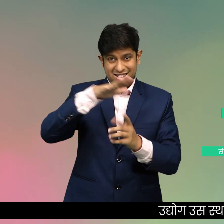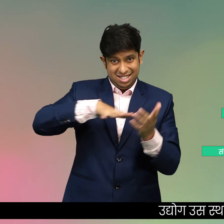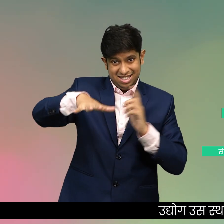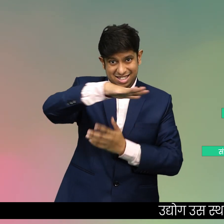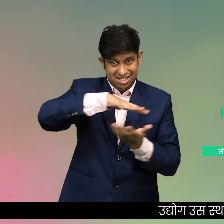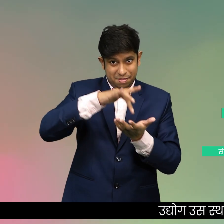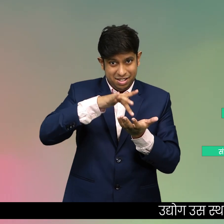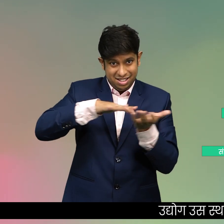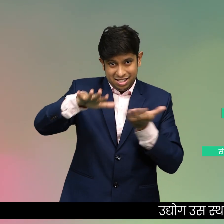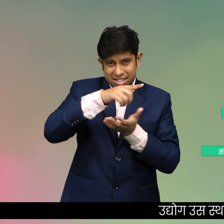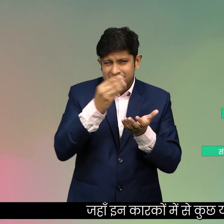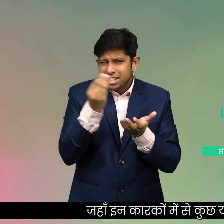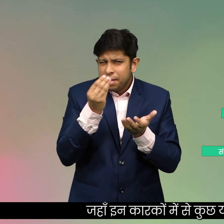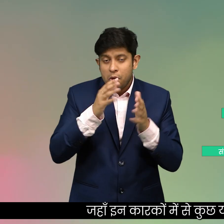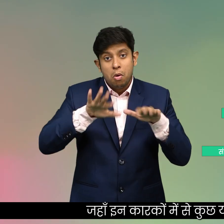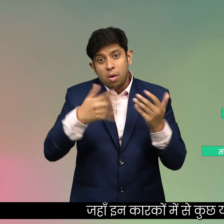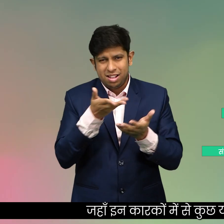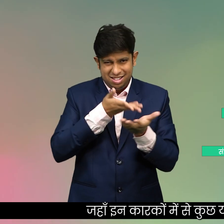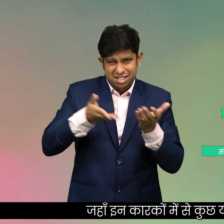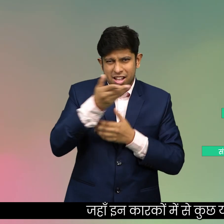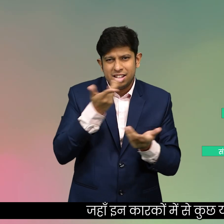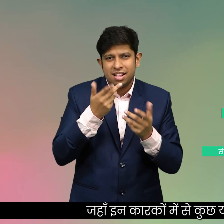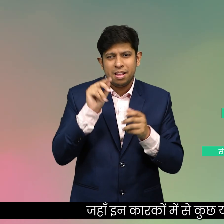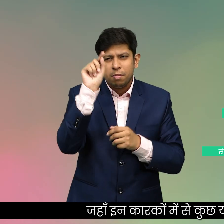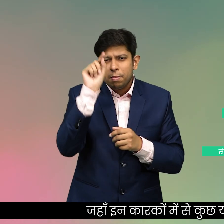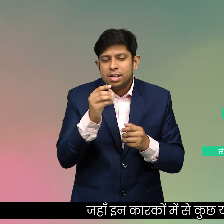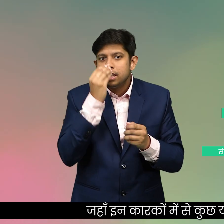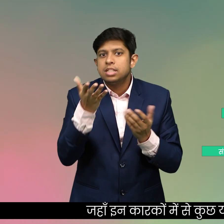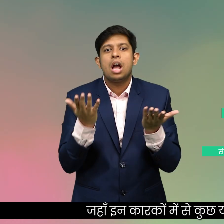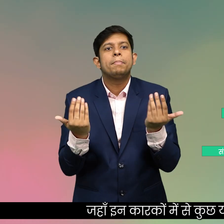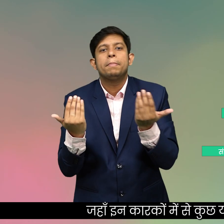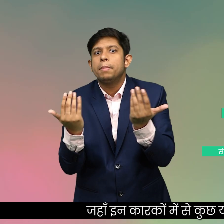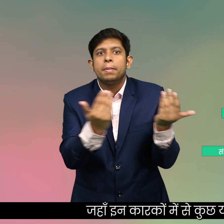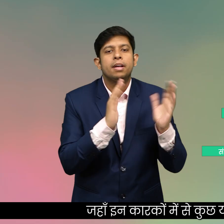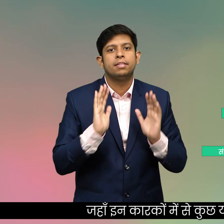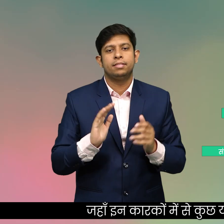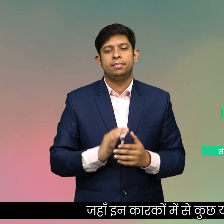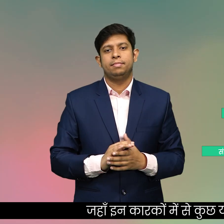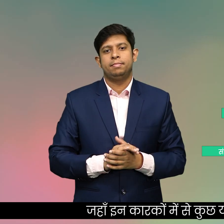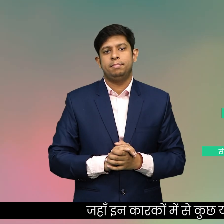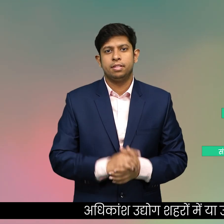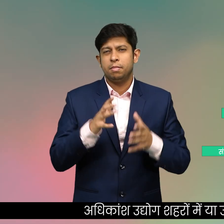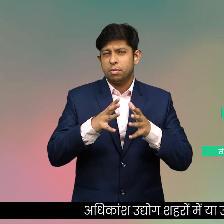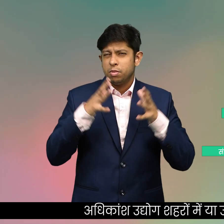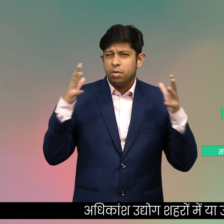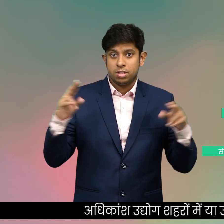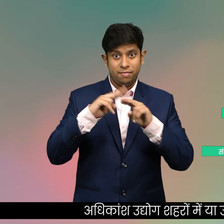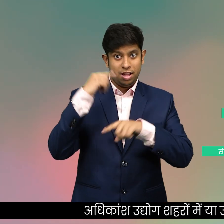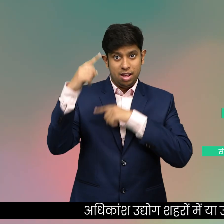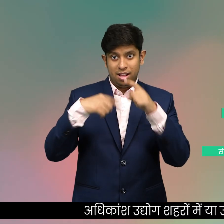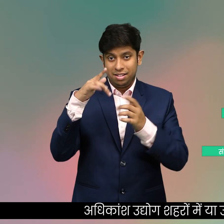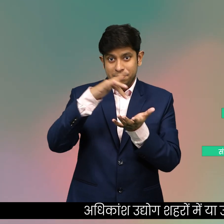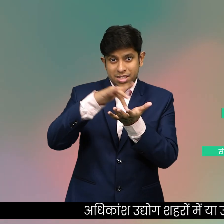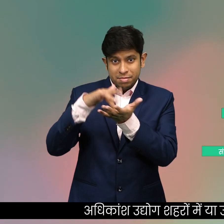उस स्थान पर स्थित होते हैं जहां इन कारकों में से कुछ या सभी आसानी से उपलब्ध होते हैं। अधिकांश